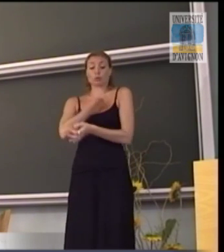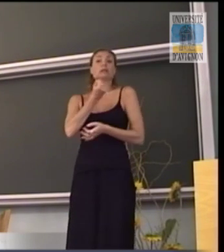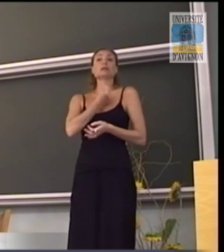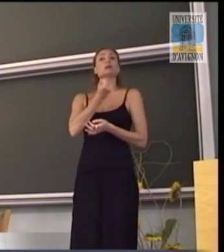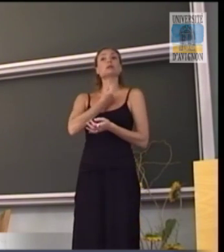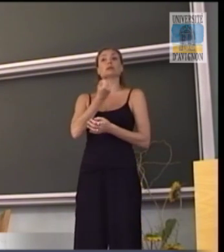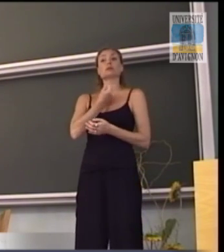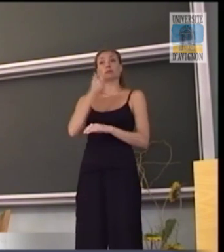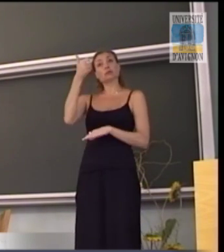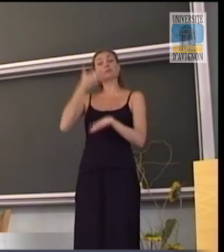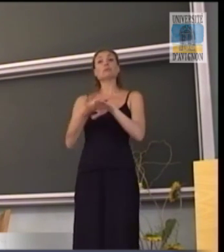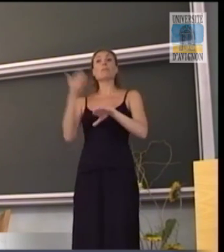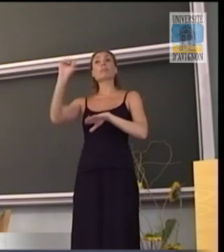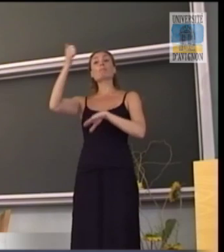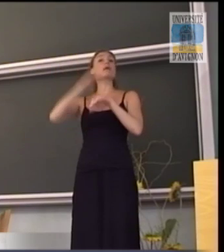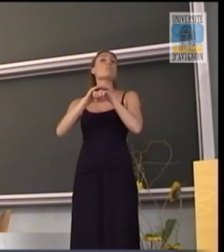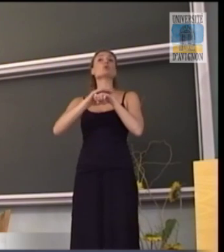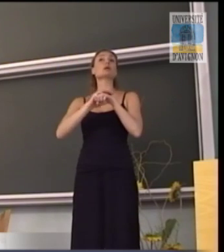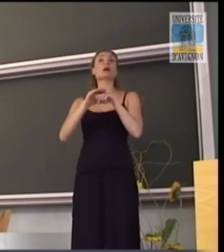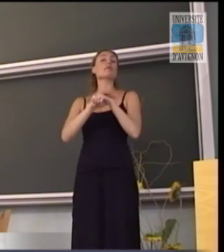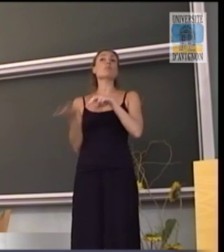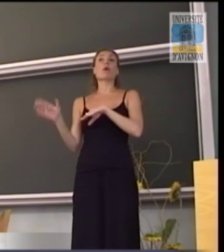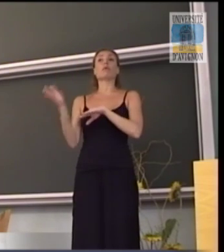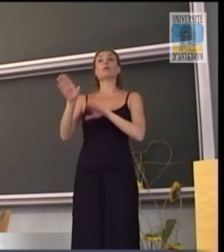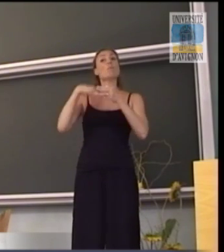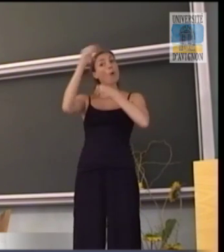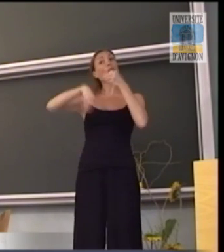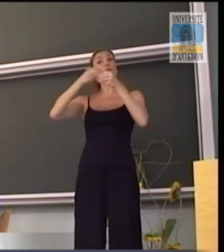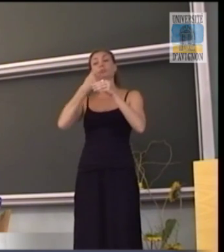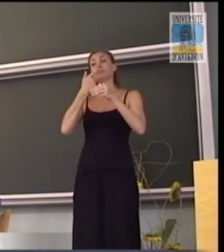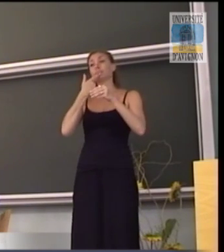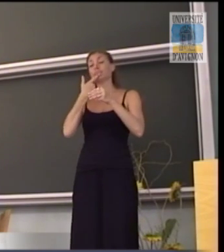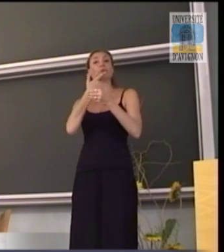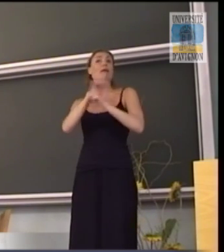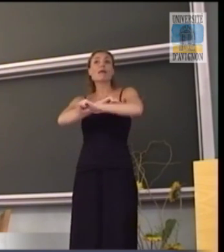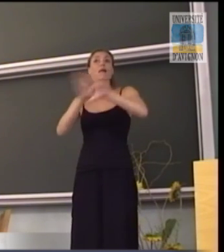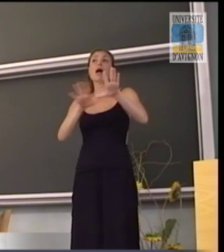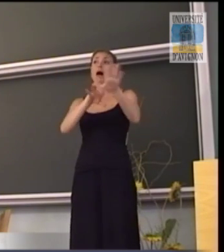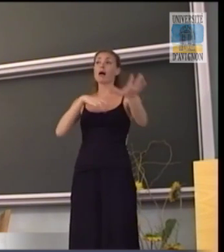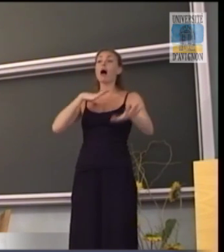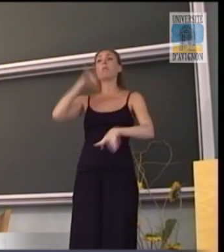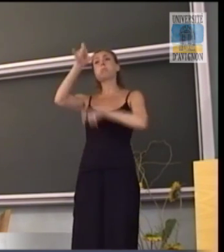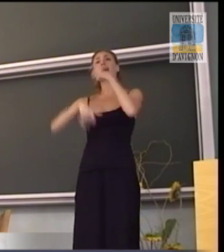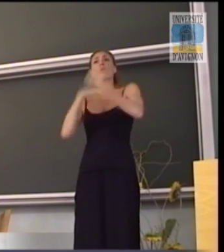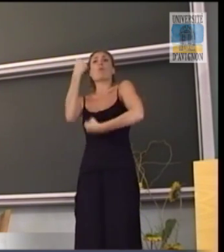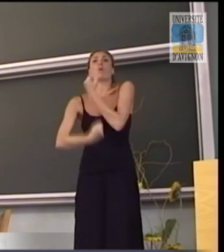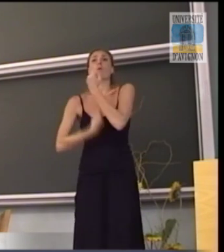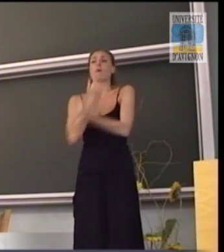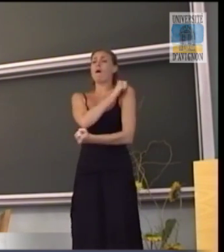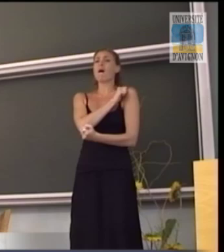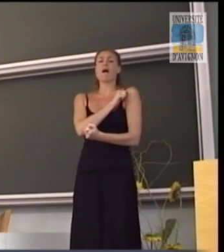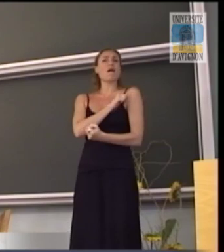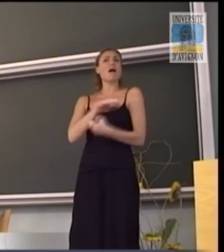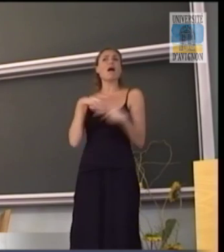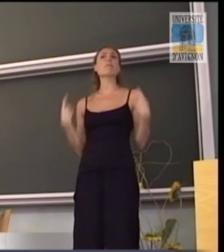monde? Ça veut donc dire qu'il y a des gens qui sont dans une grande souffrance, dans une grande impuissance et dans